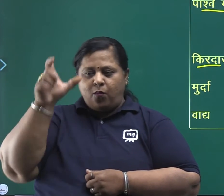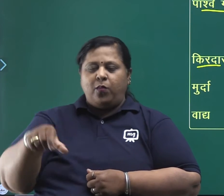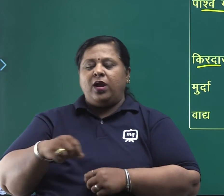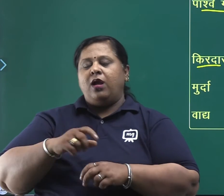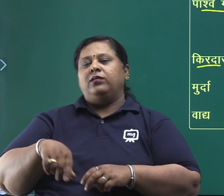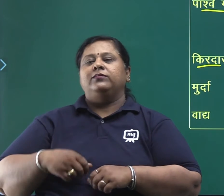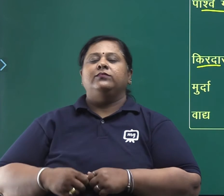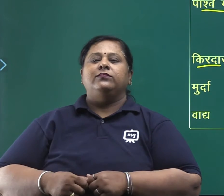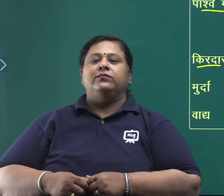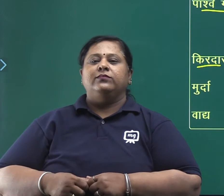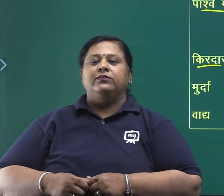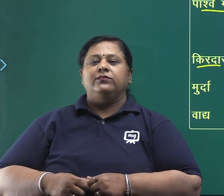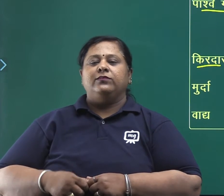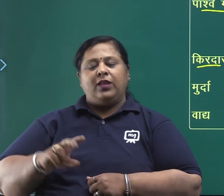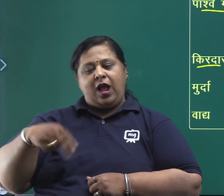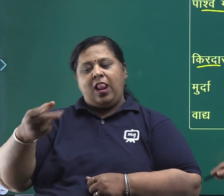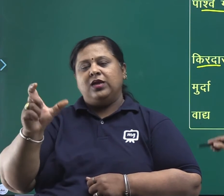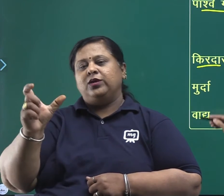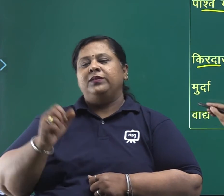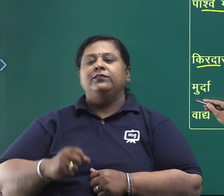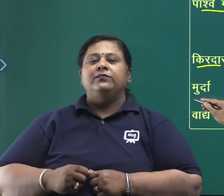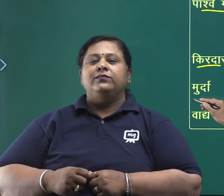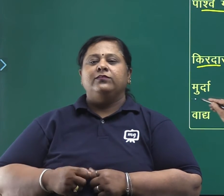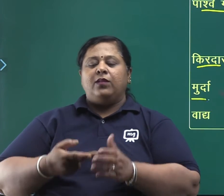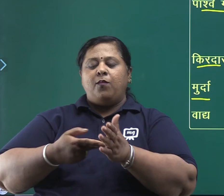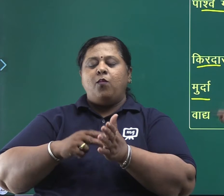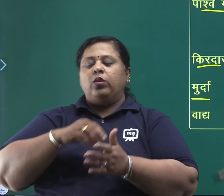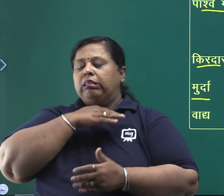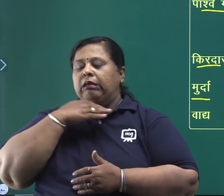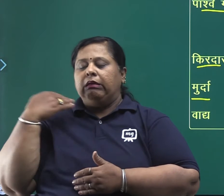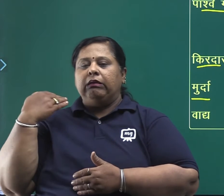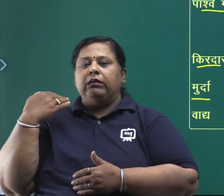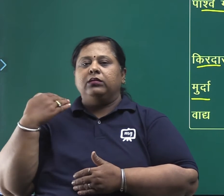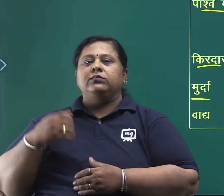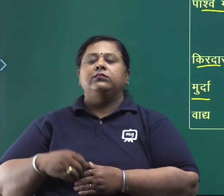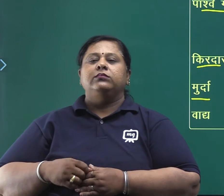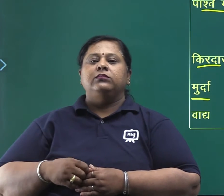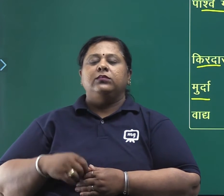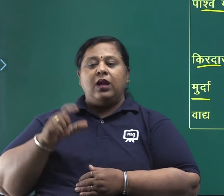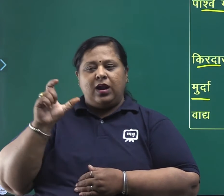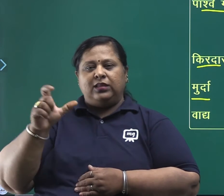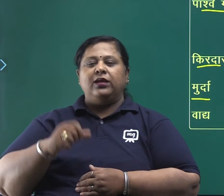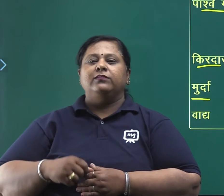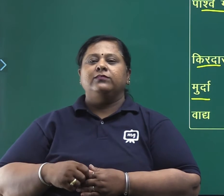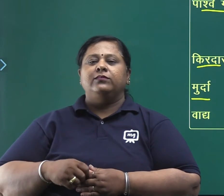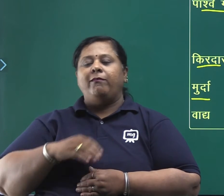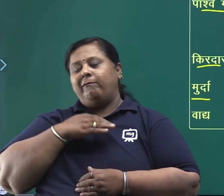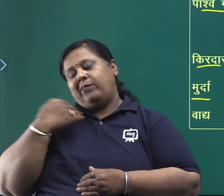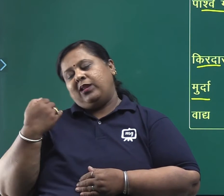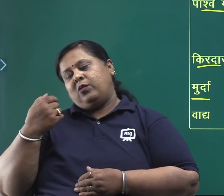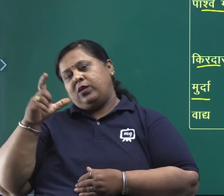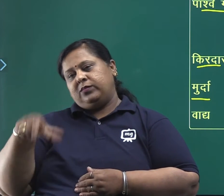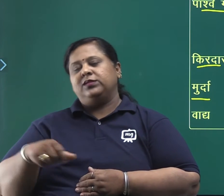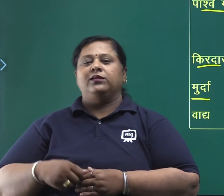भूमिका। अगला शब्द मुर्दा। अर्थ होगा मरे